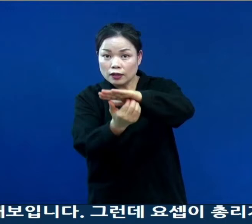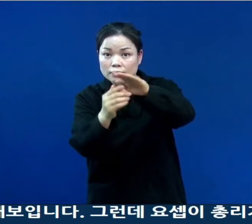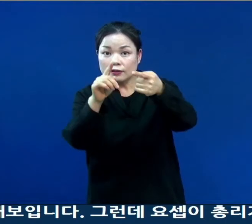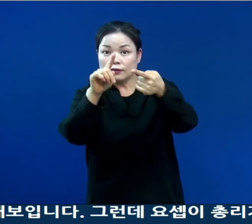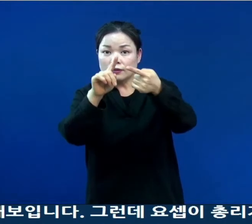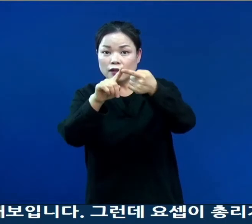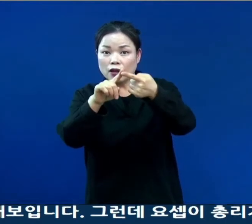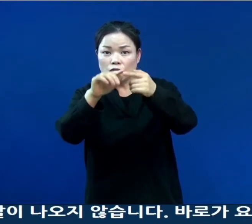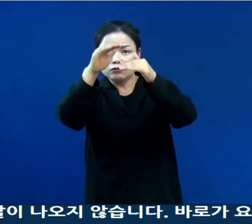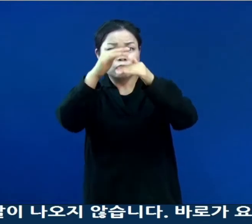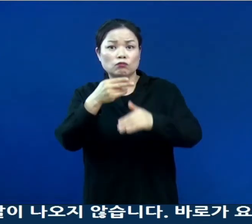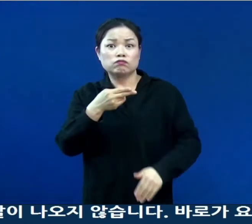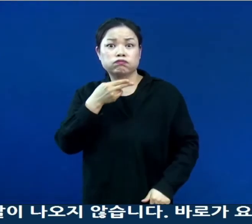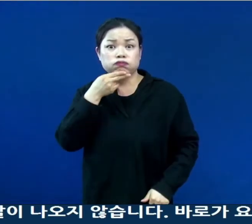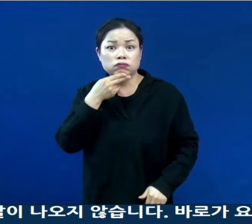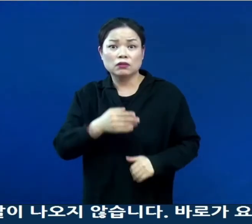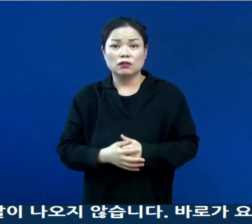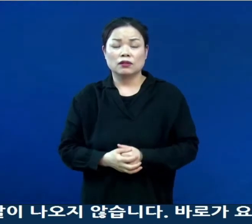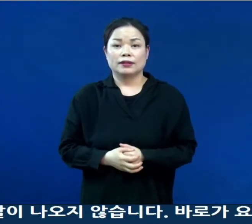대한 말을 하지 않습니다.